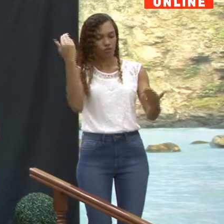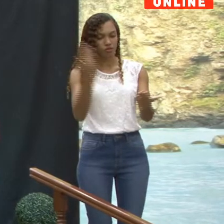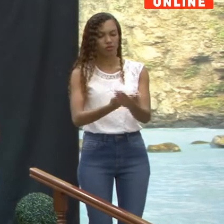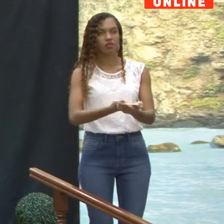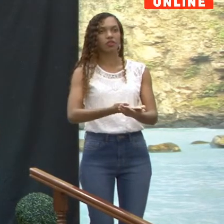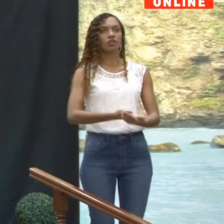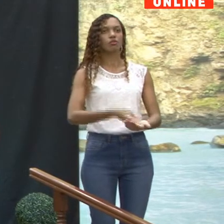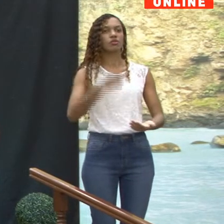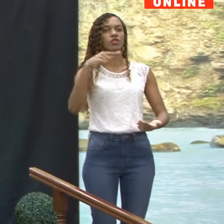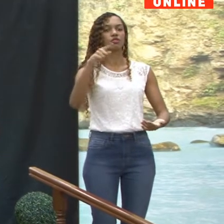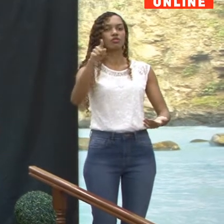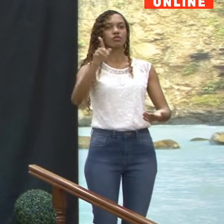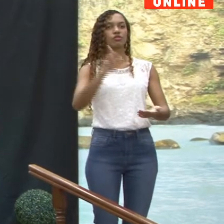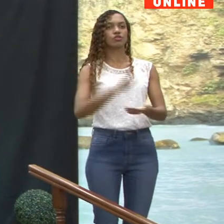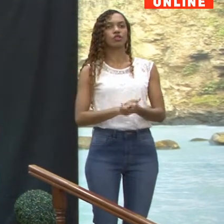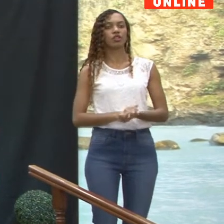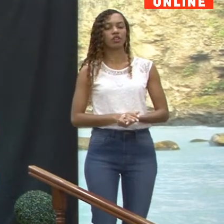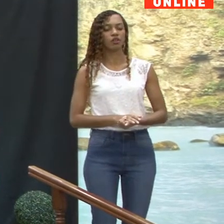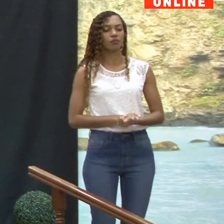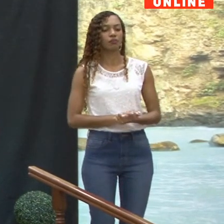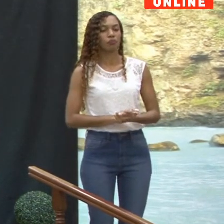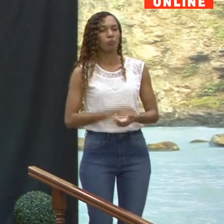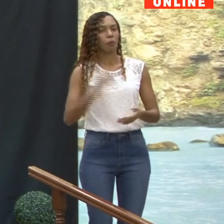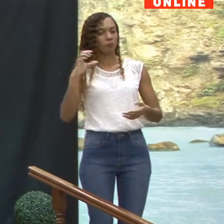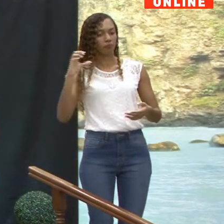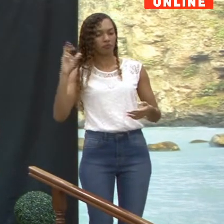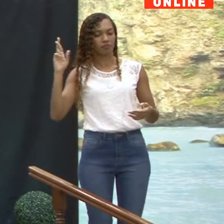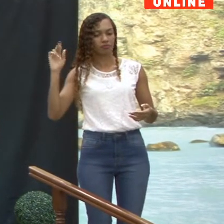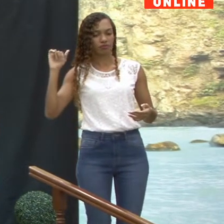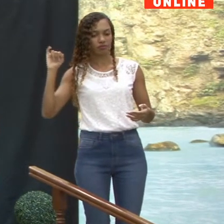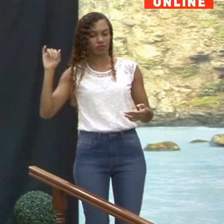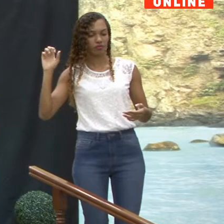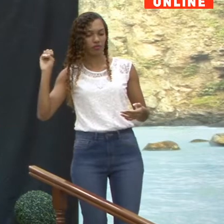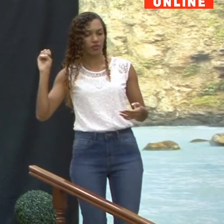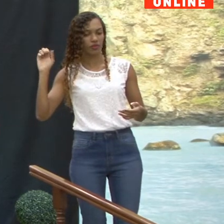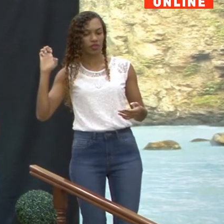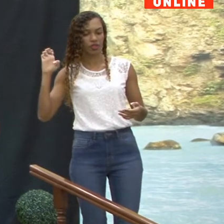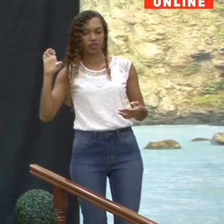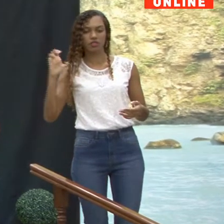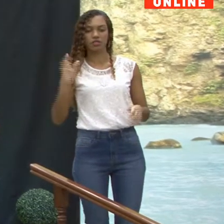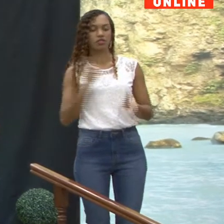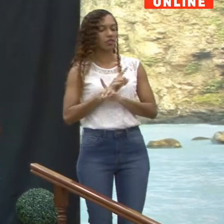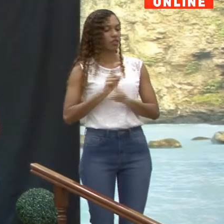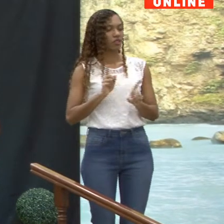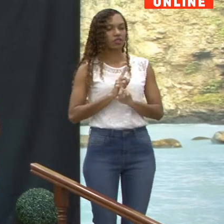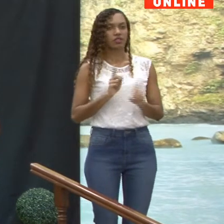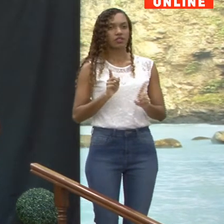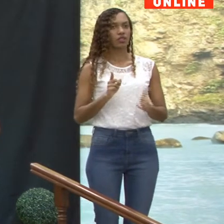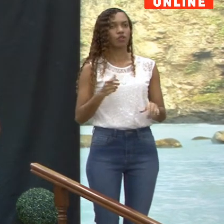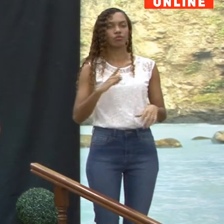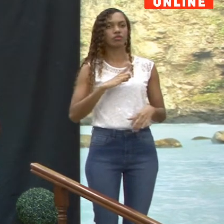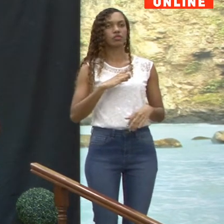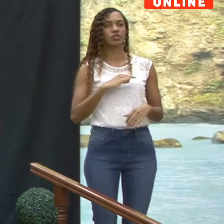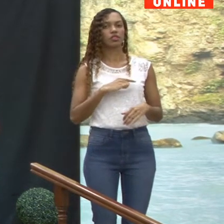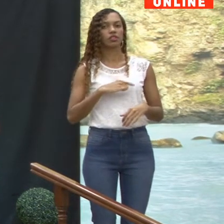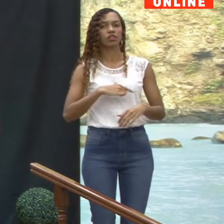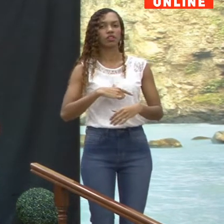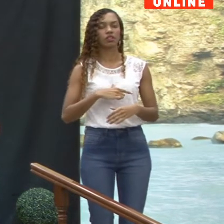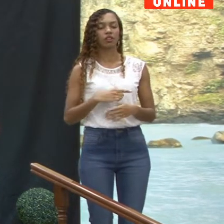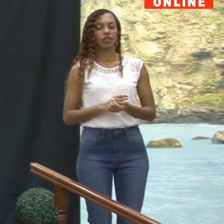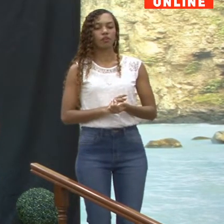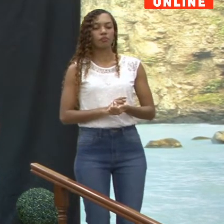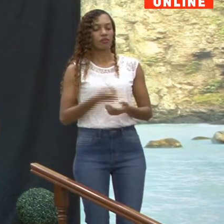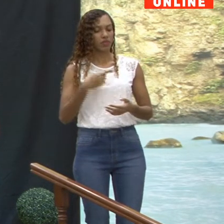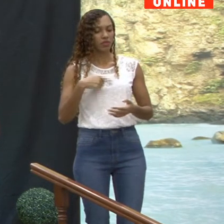Senhor. Pai, para Ti não há crise, Senhor. Para Ti não é um momento difícil, ó Deus. Pai, assim Te entregamos, Senhor. Te